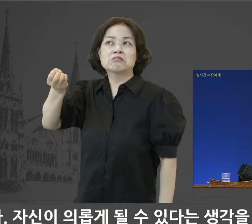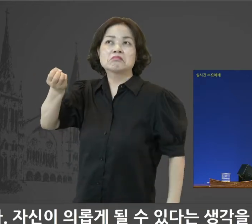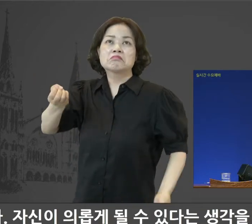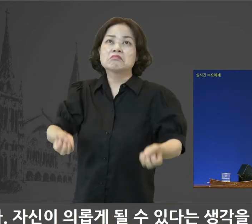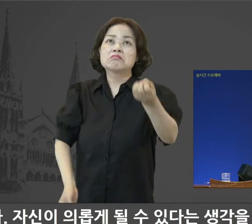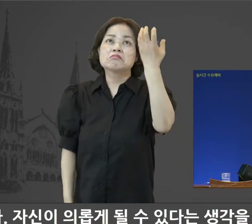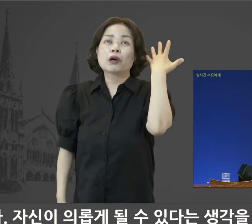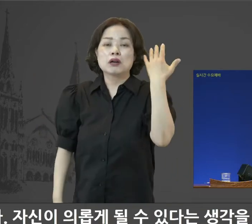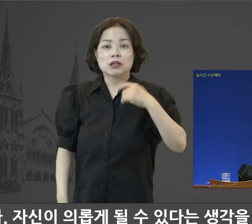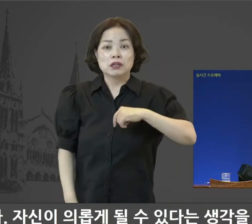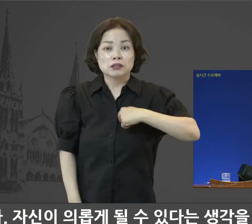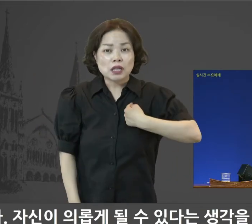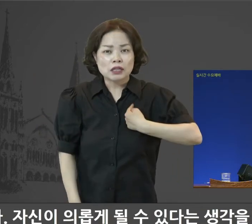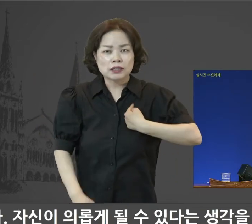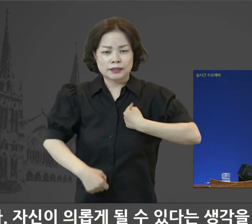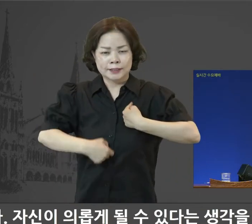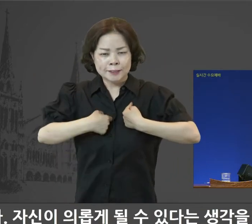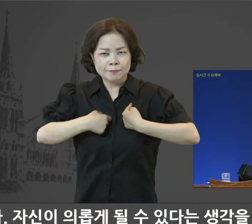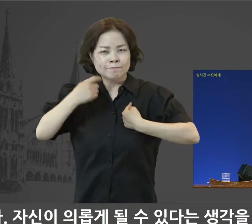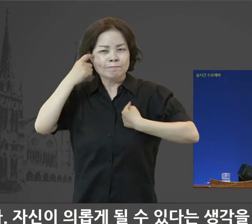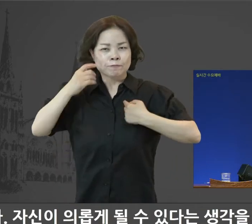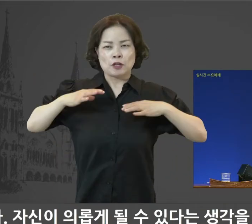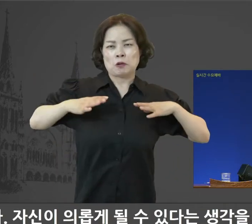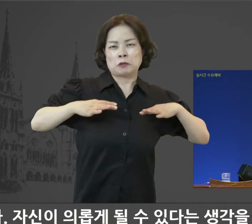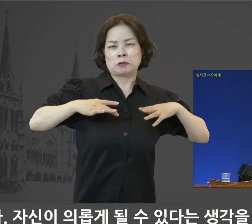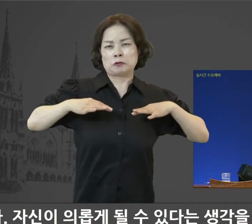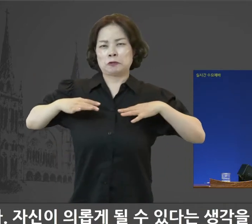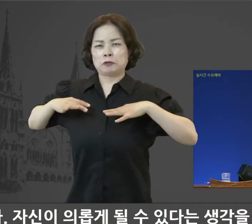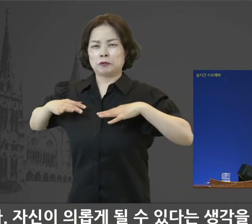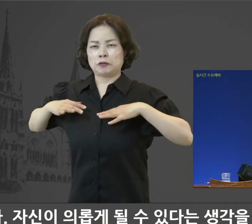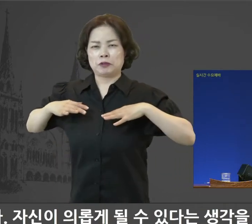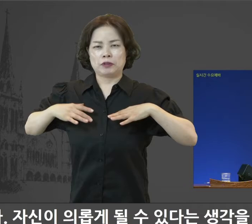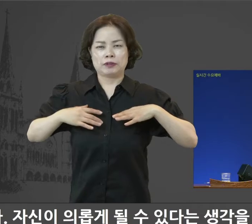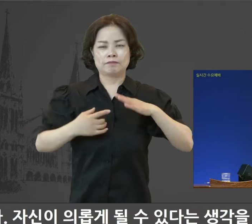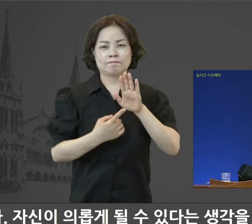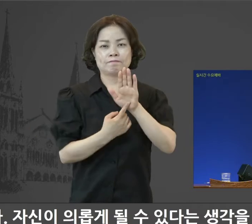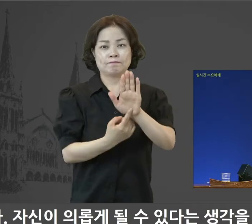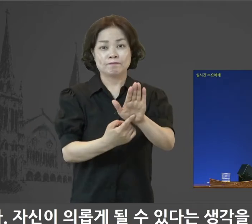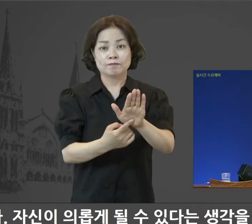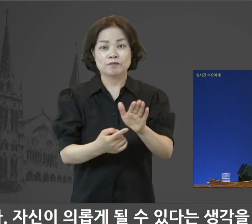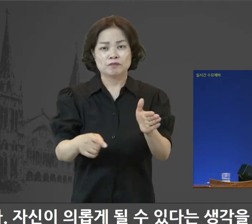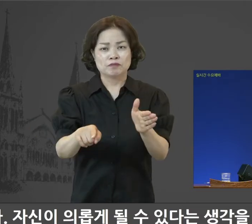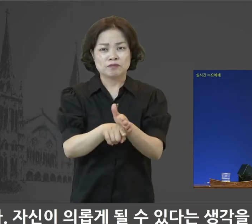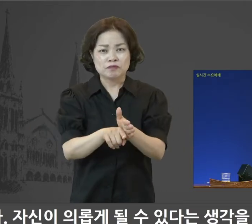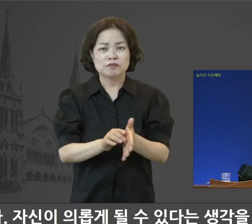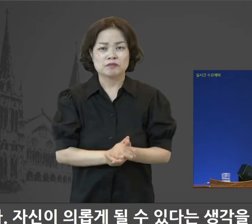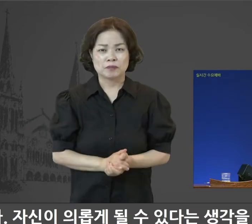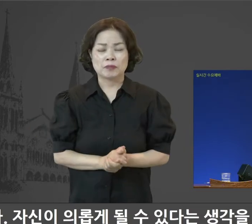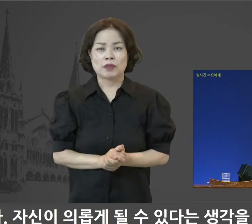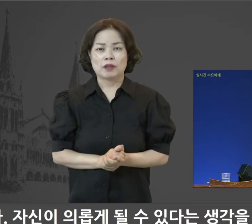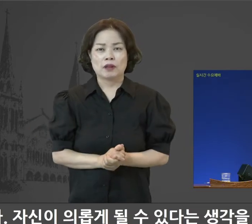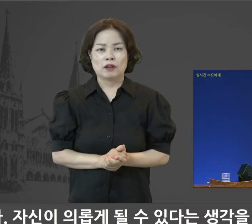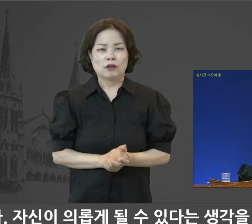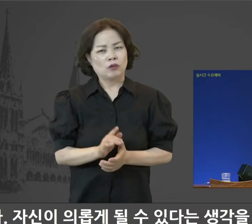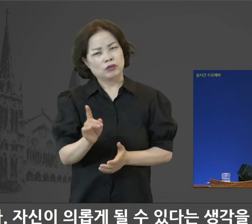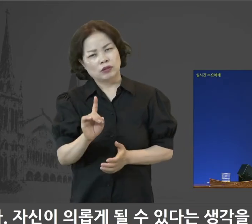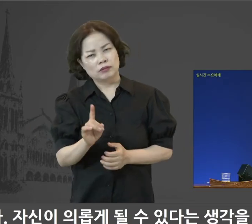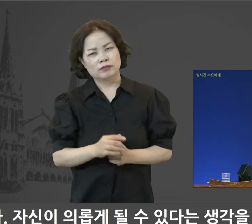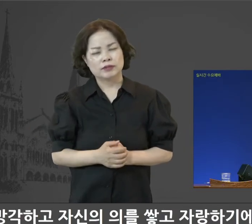잊어버리고 자신들의 의를 쌓고 자랑하기에 급급했다라는 것입니다. 물론